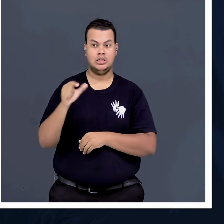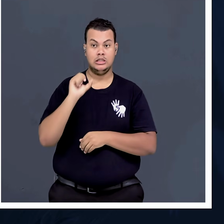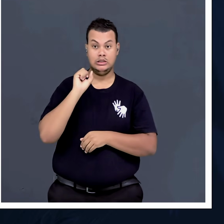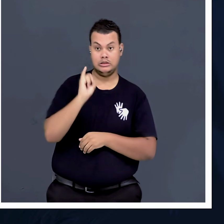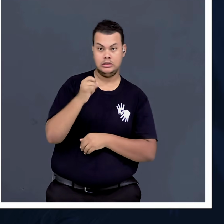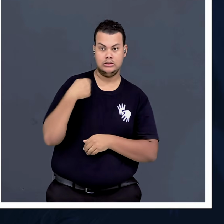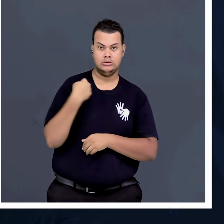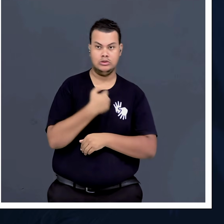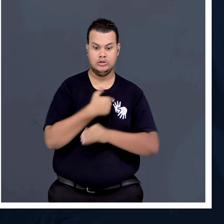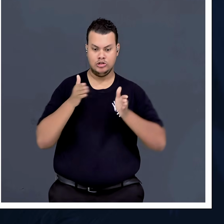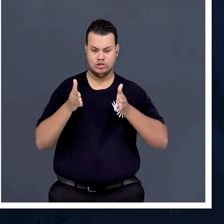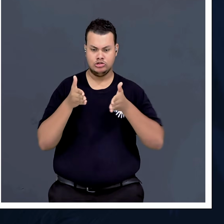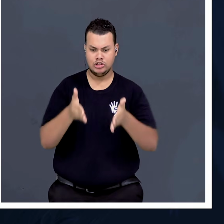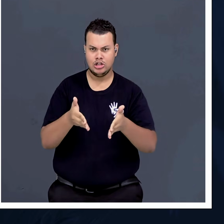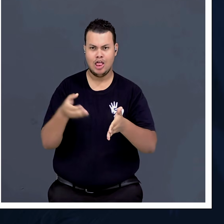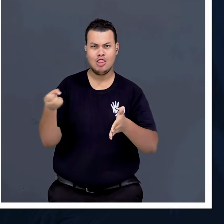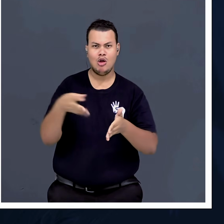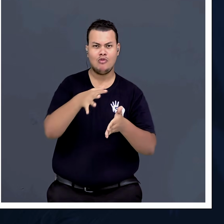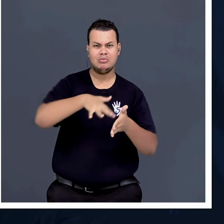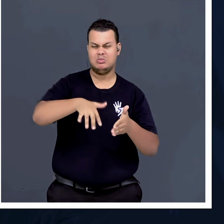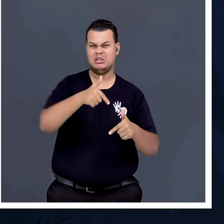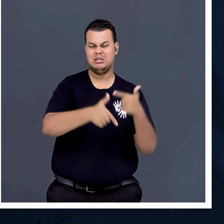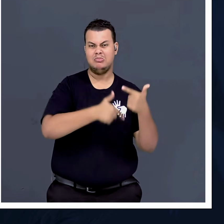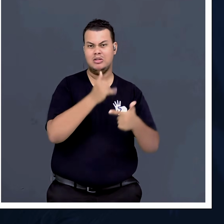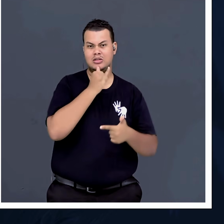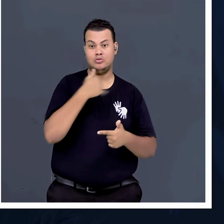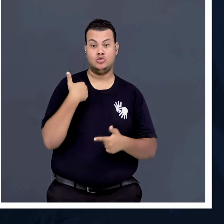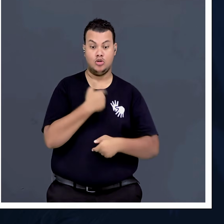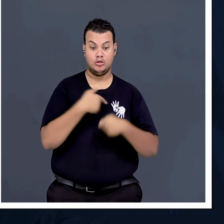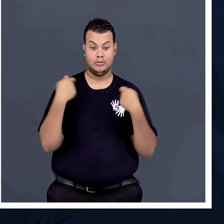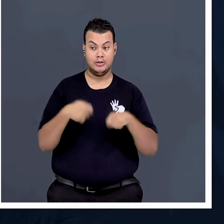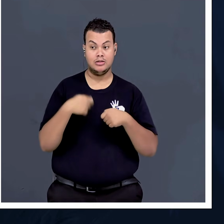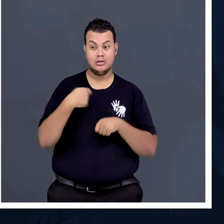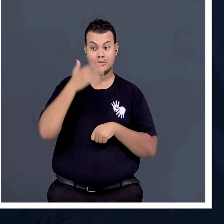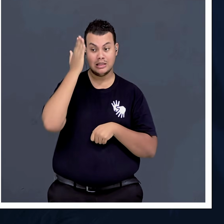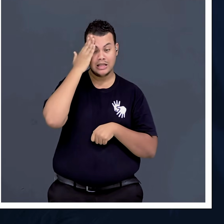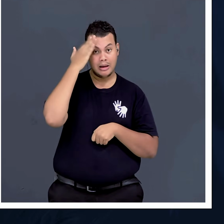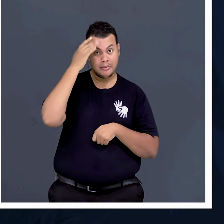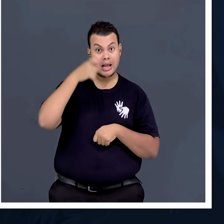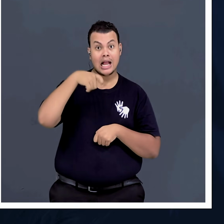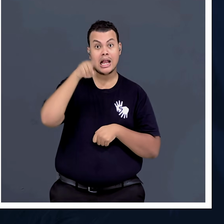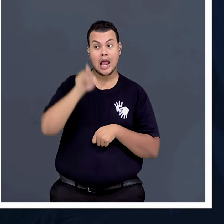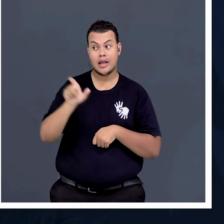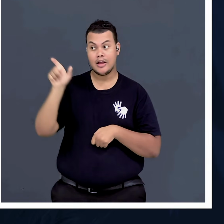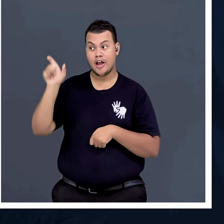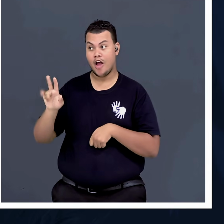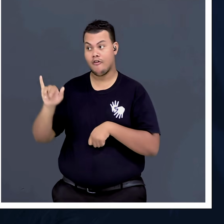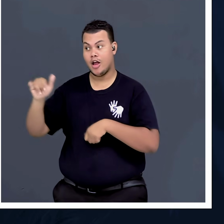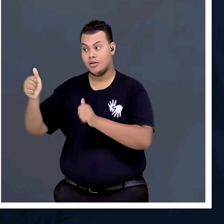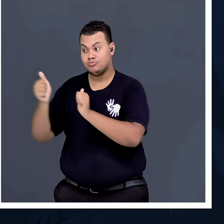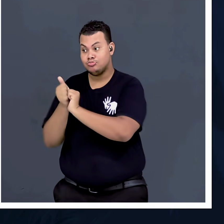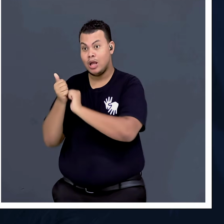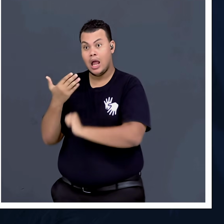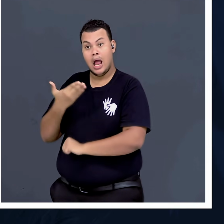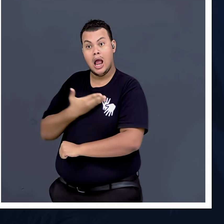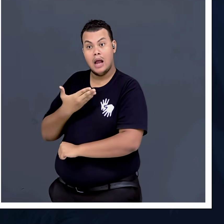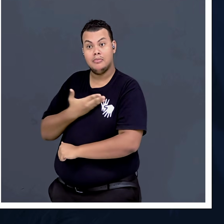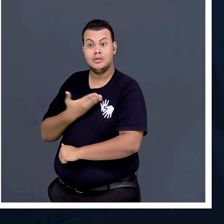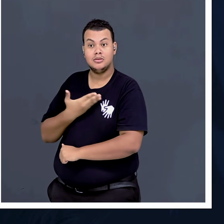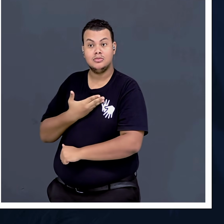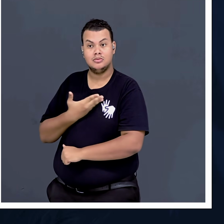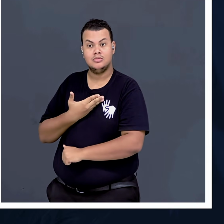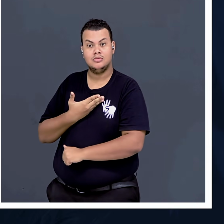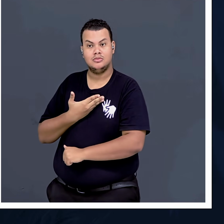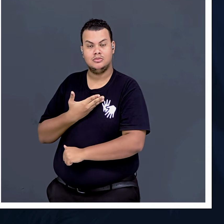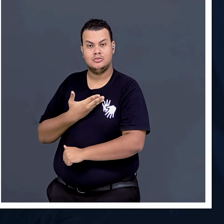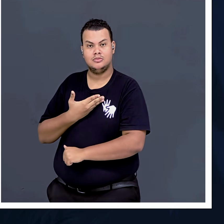somos recém-chegados a um ambiente de trabalho, nós precisamos saber com quem nós vamos desenvolver uma amizade mais íntima